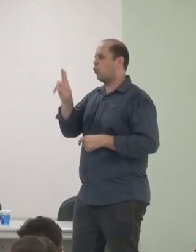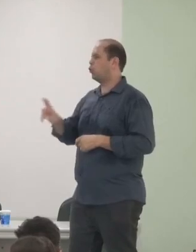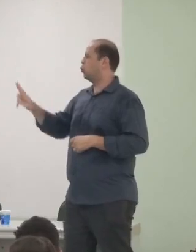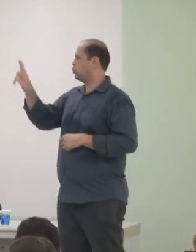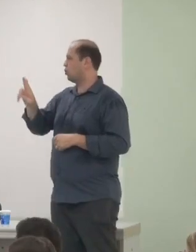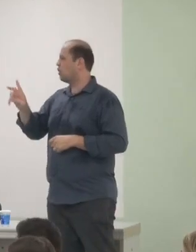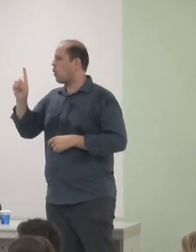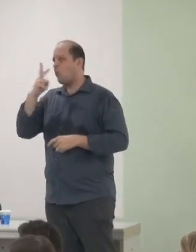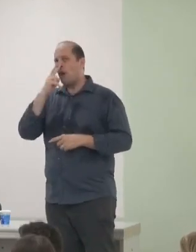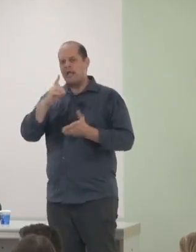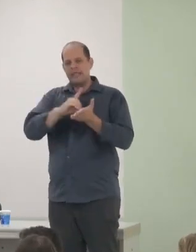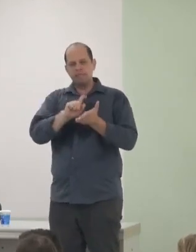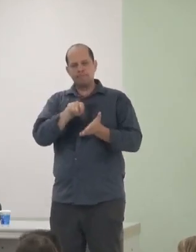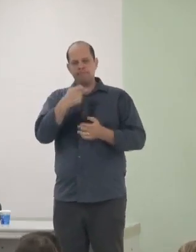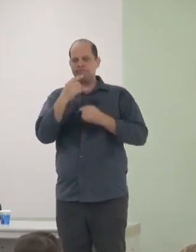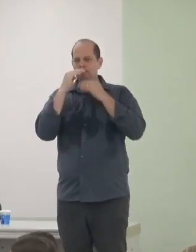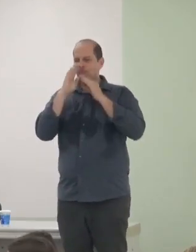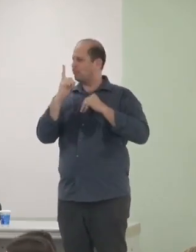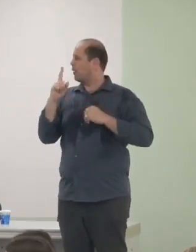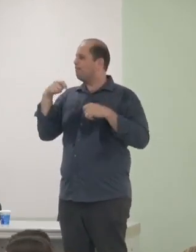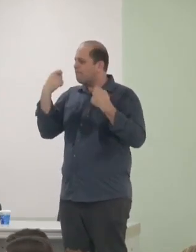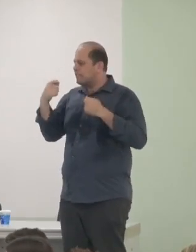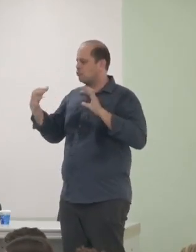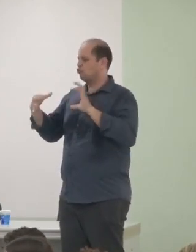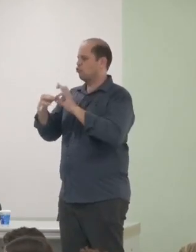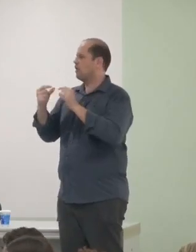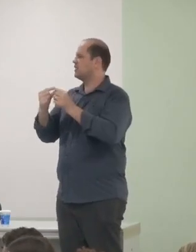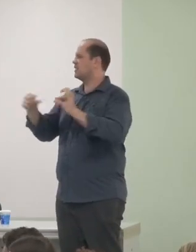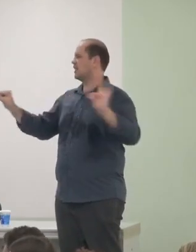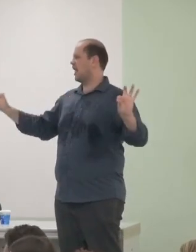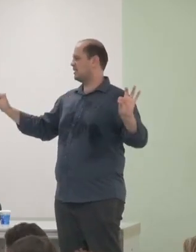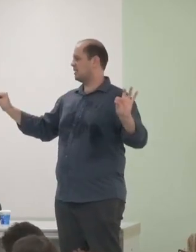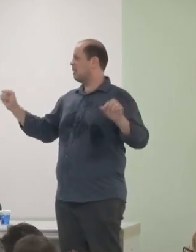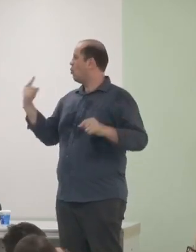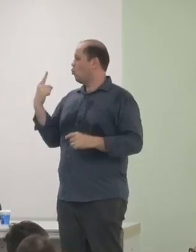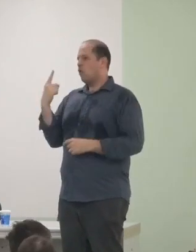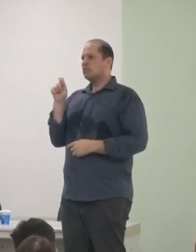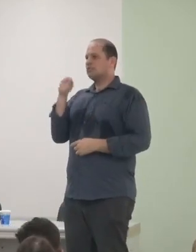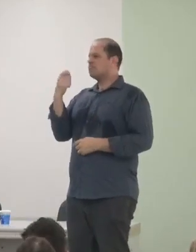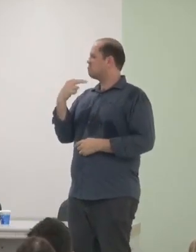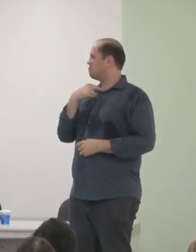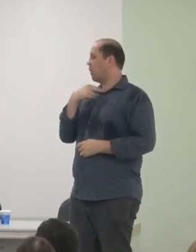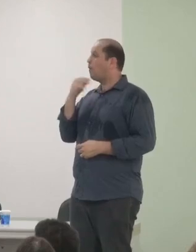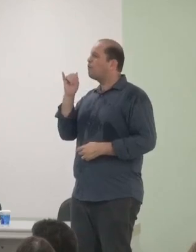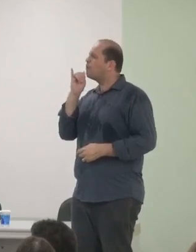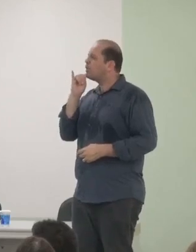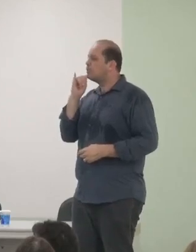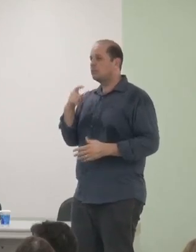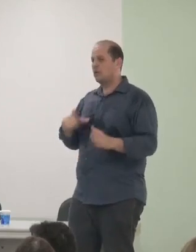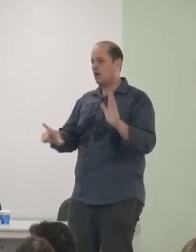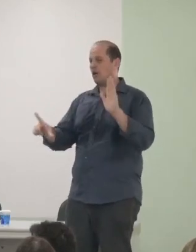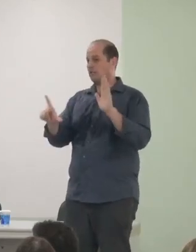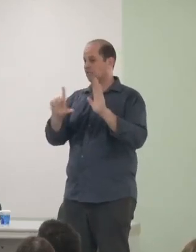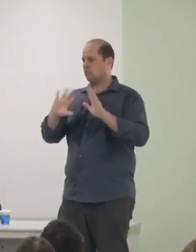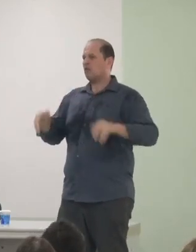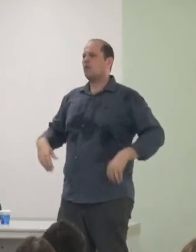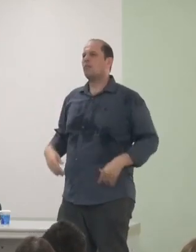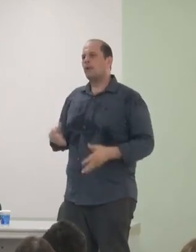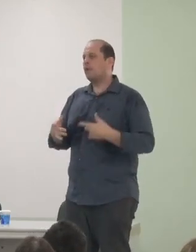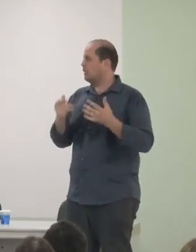né, produzido pelos surdos com ação bucal, e a gente caracteriza isso como gramatical mesmo, como, às vezes, é uma única sentença,